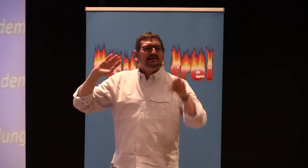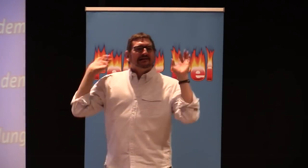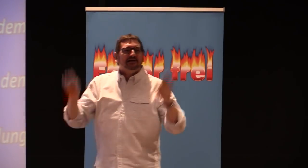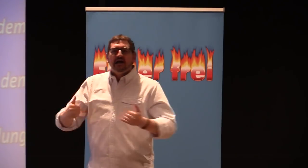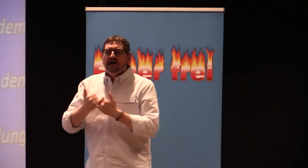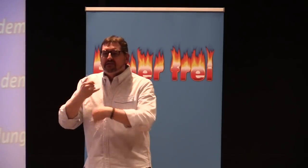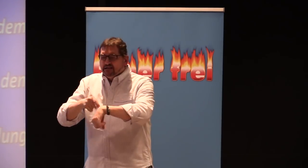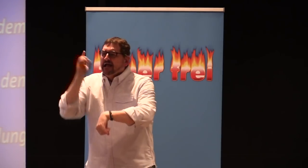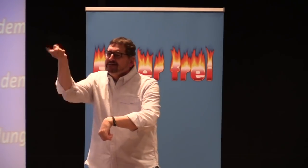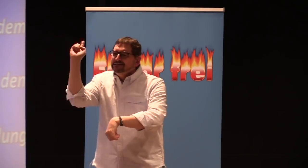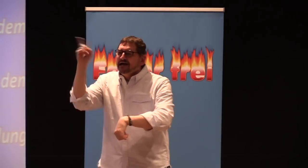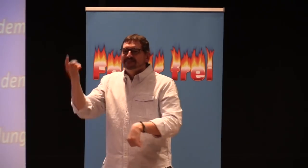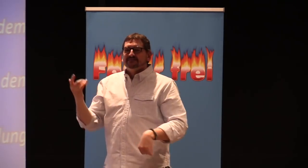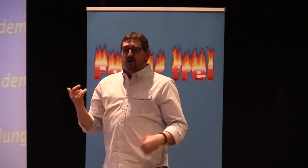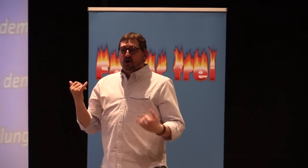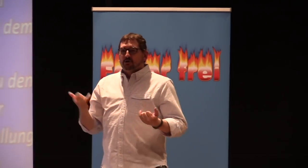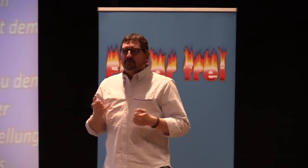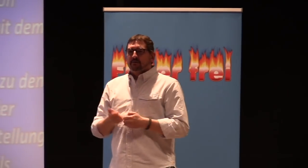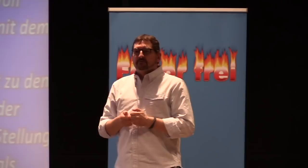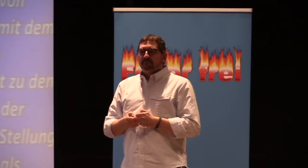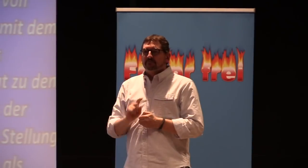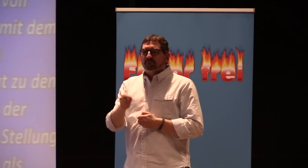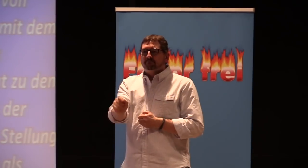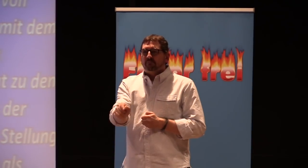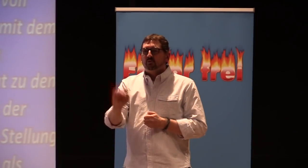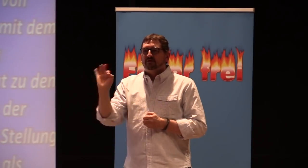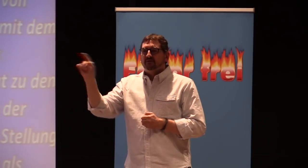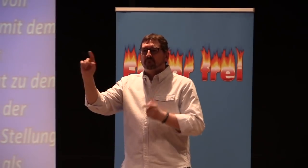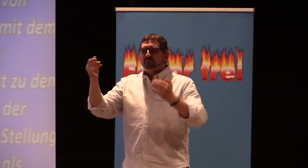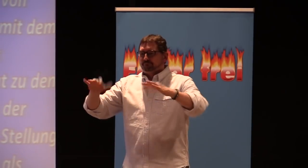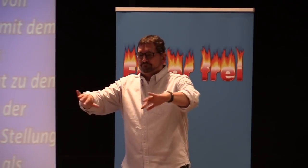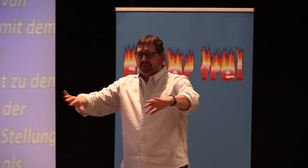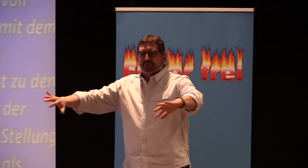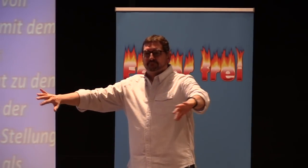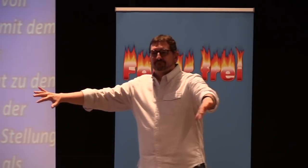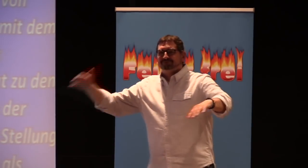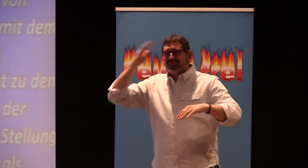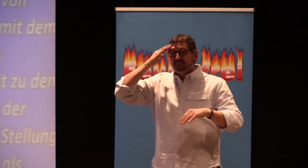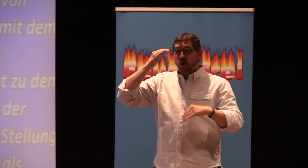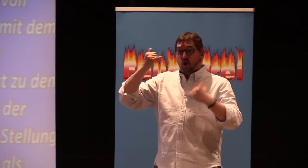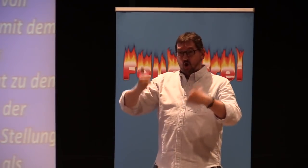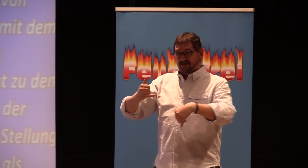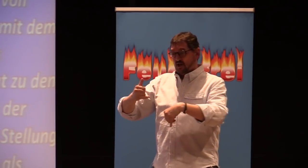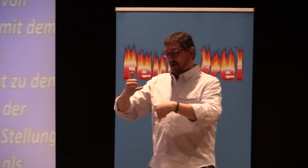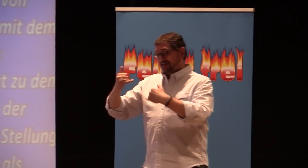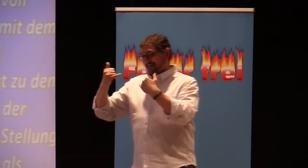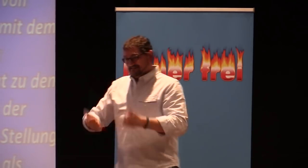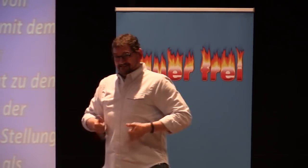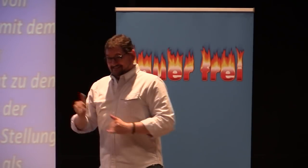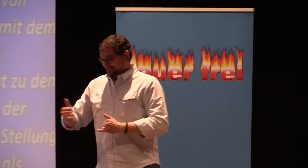welche Behinderung man hat oder keine Behinderung. Wir sind einfach raus gewesen, haben Fußball gespielt, haben gar keinen Fahrradhelm getragen, waren irgendwann zu Hause, wenn es